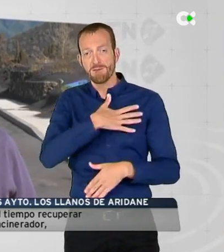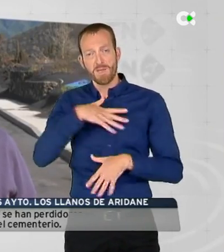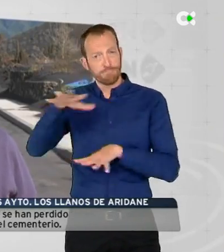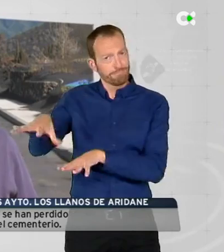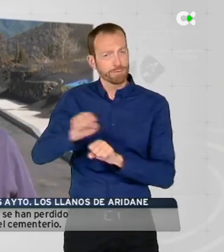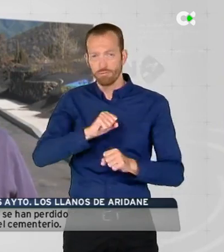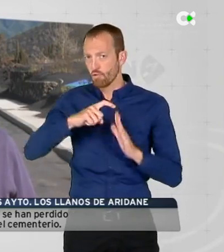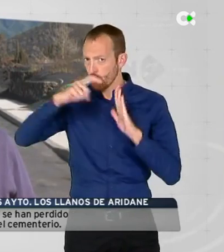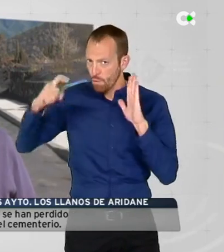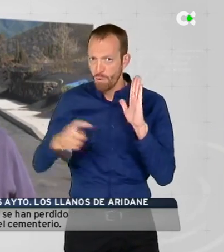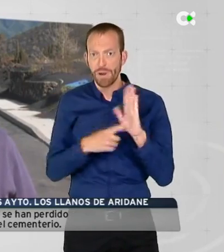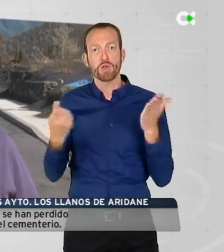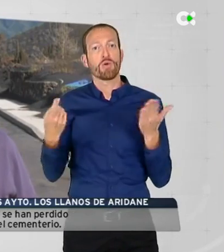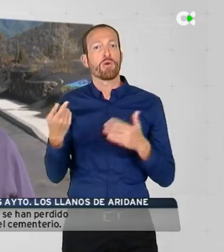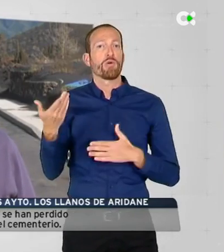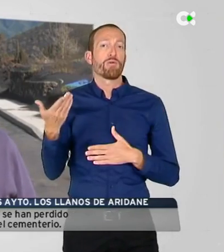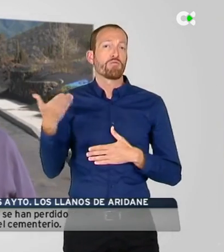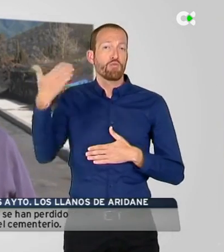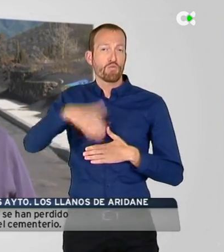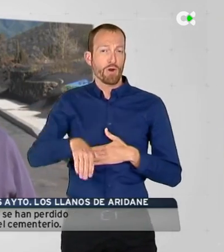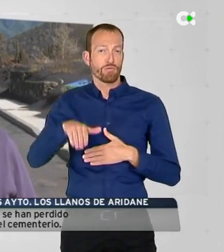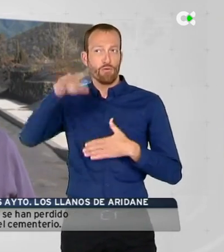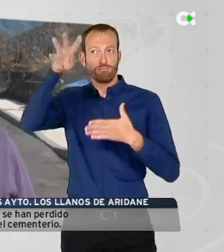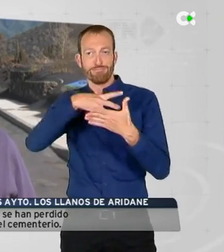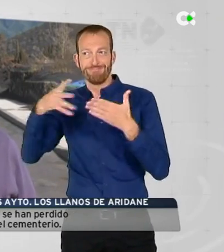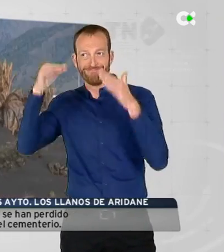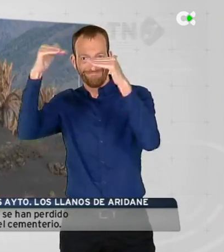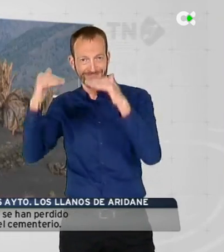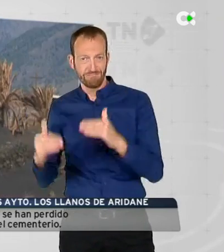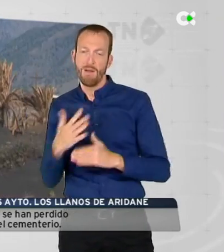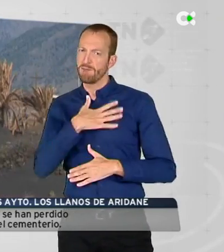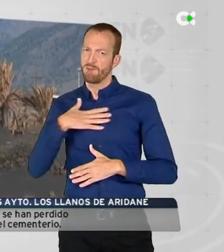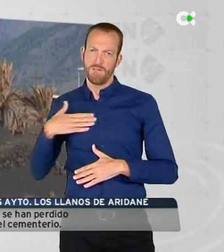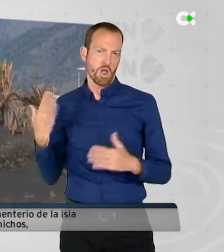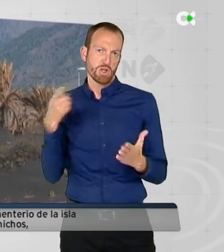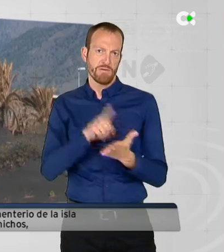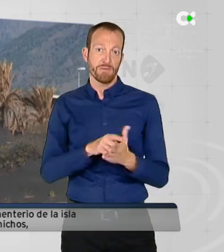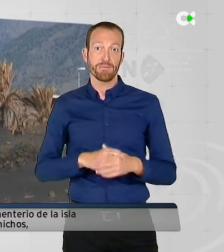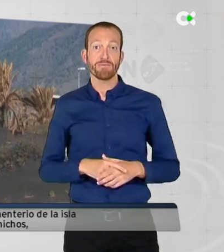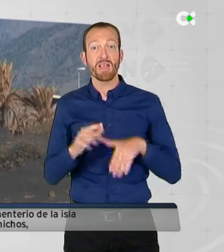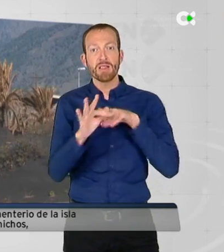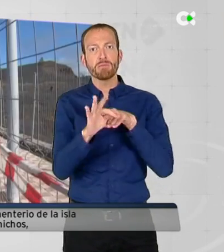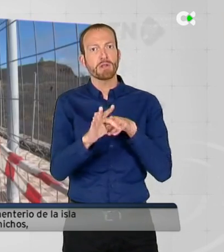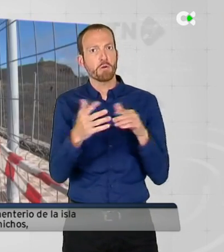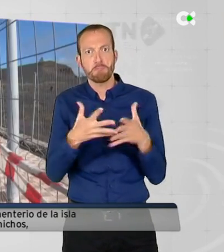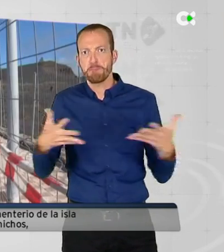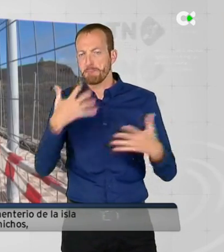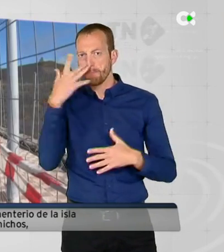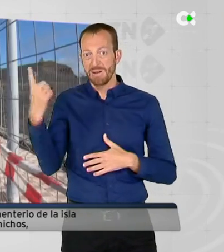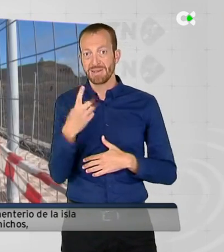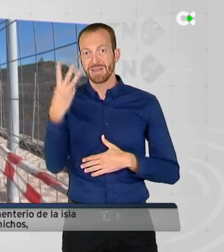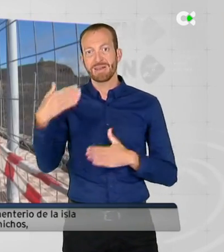generador, los nichos que se han perdido y recuperar el cementerio. Es el mayor cementerio de la isla con 3